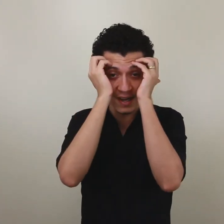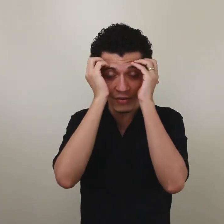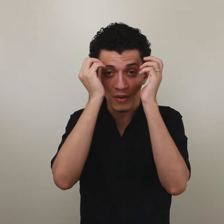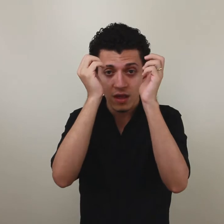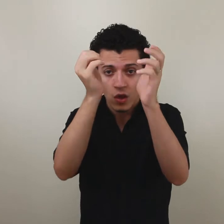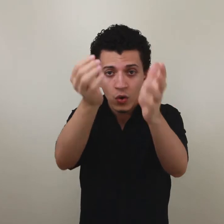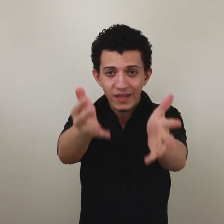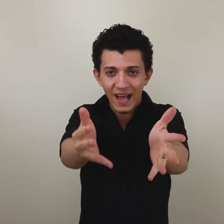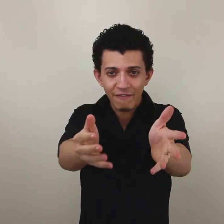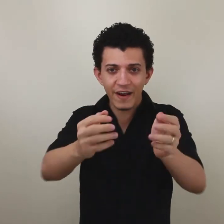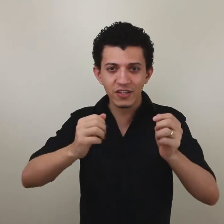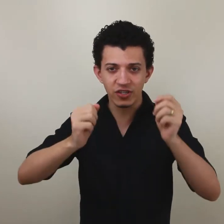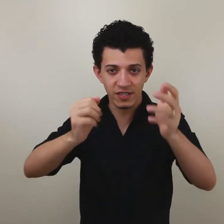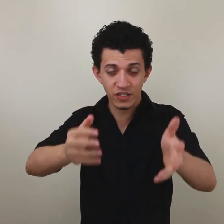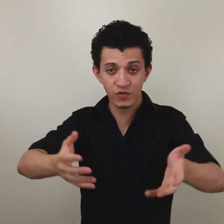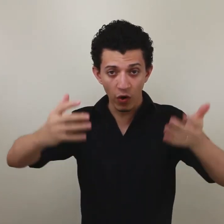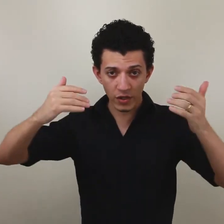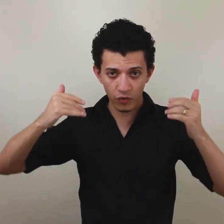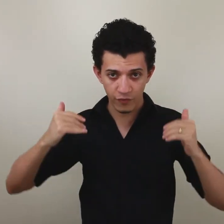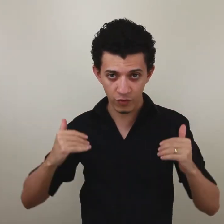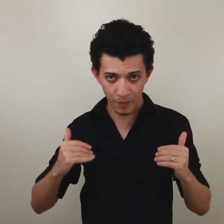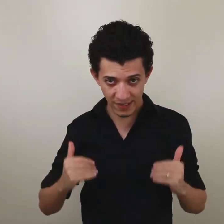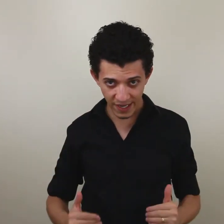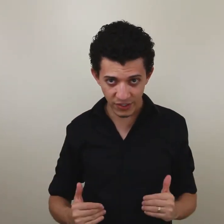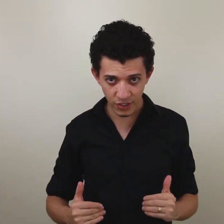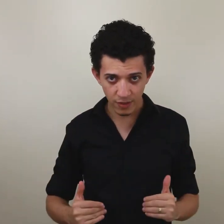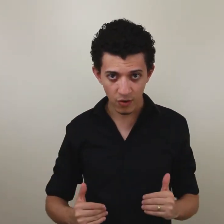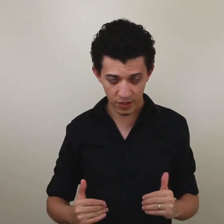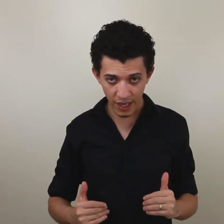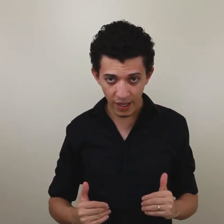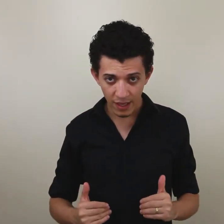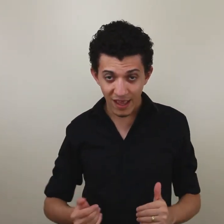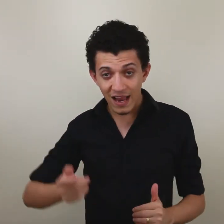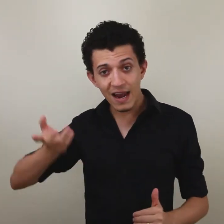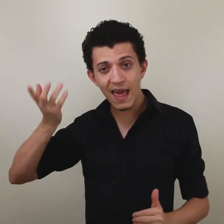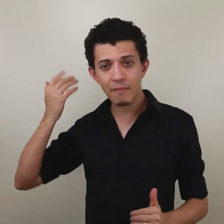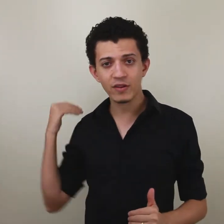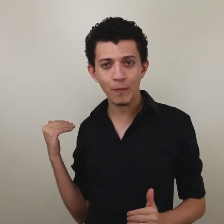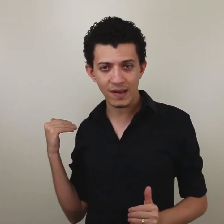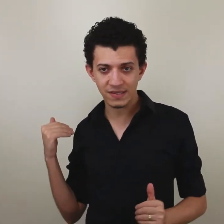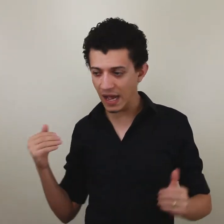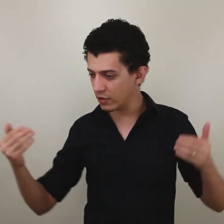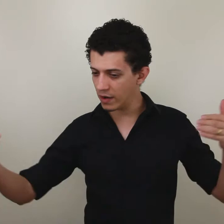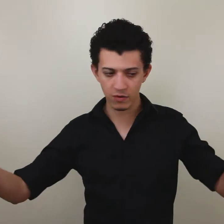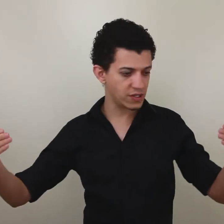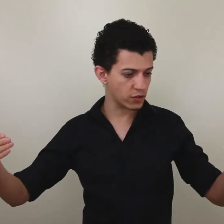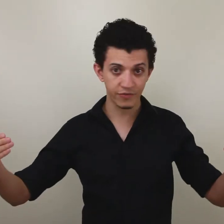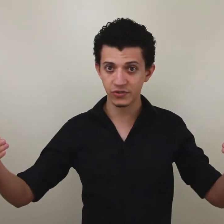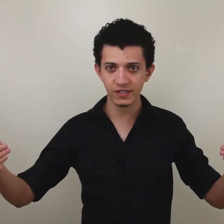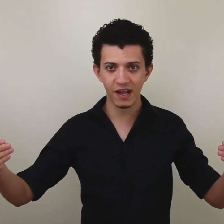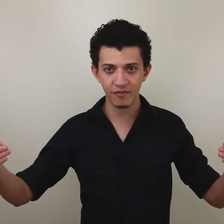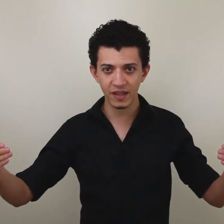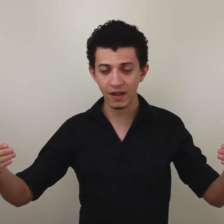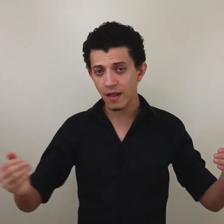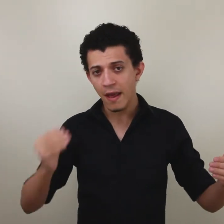está à frente que desfruta lembra do passado a vida